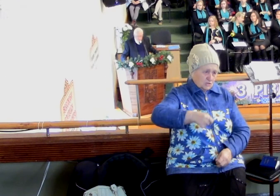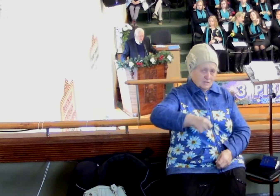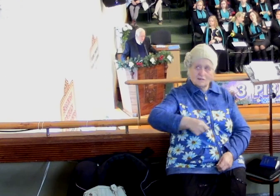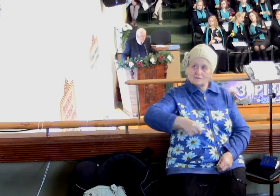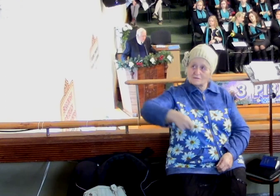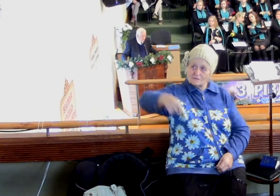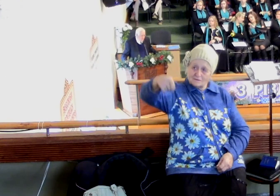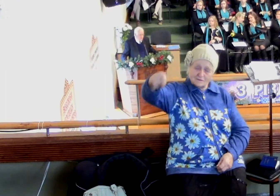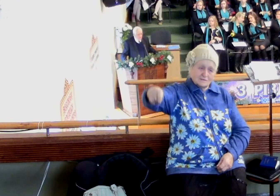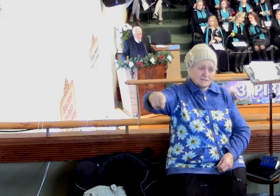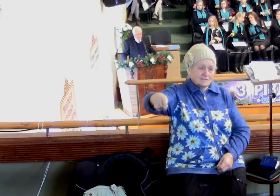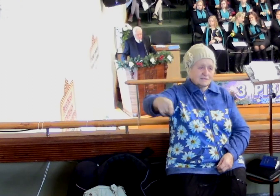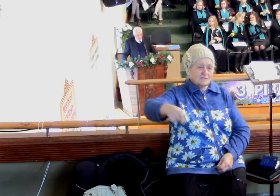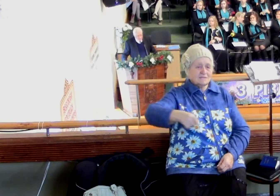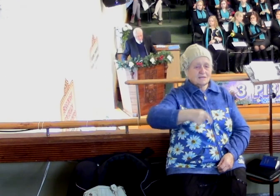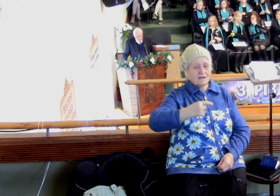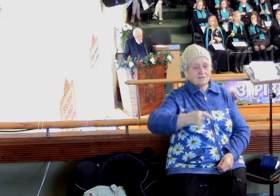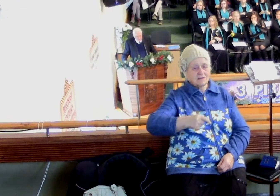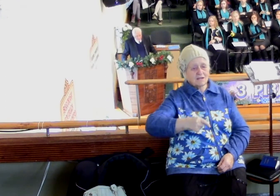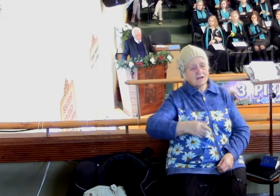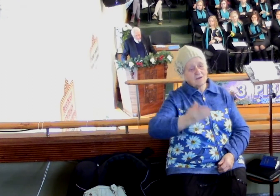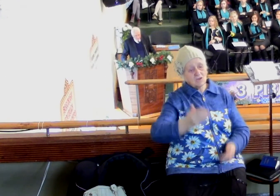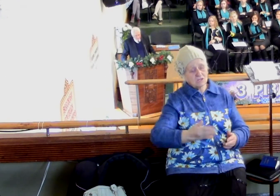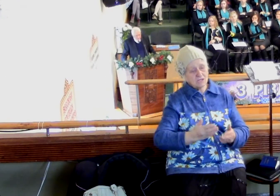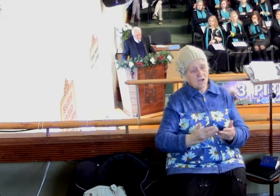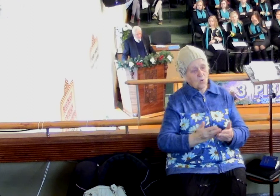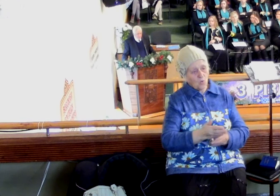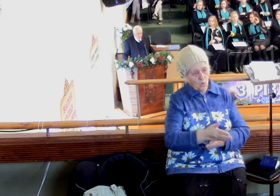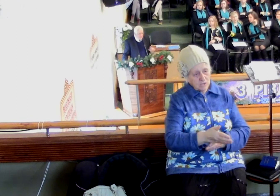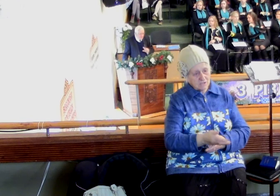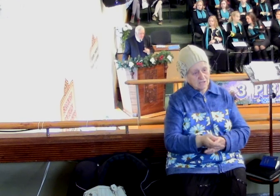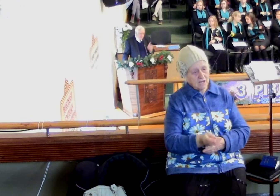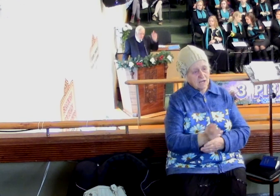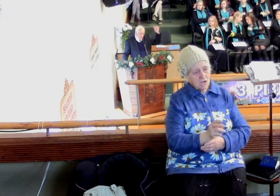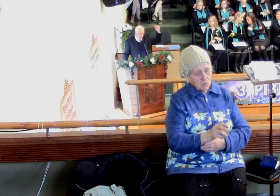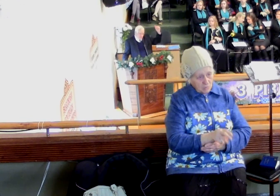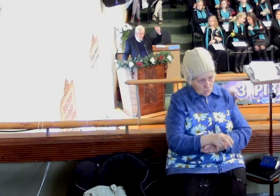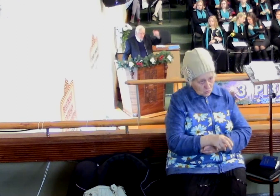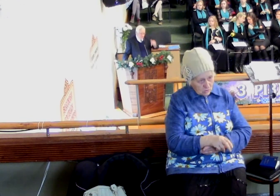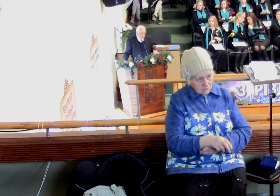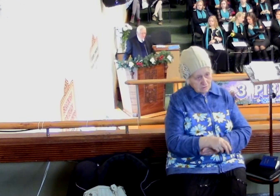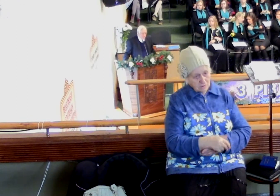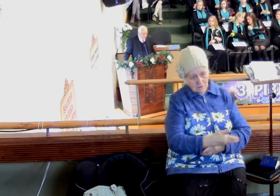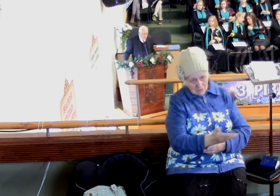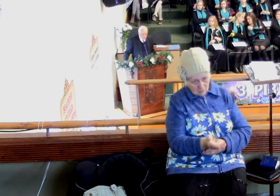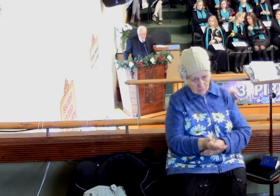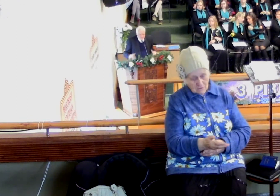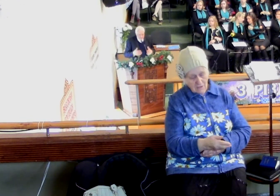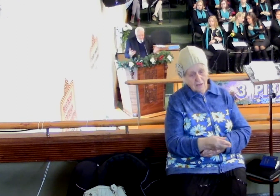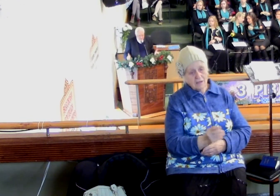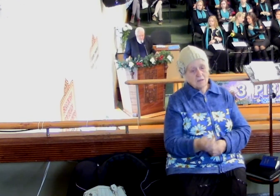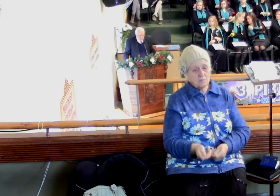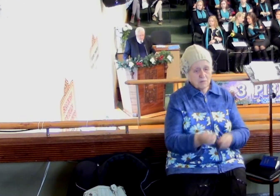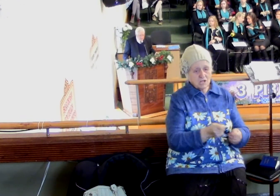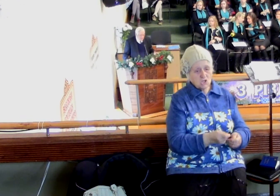Мы жили очень бедно, говорила, если гости придут и гостят конфеткой, вы не съедайте, туда ложите. Ну я